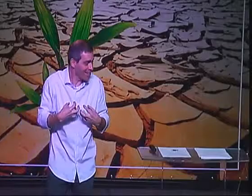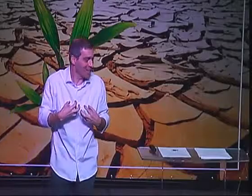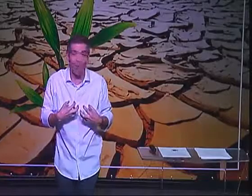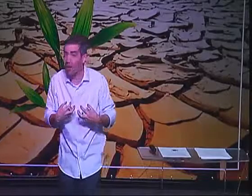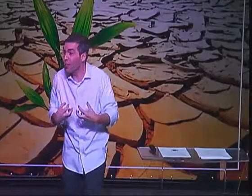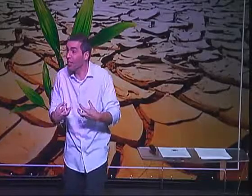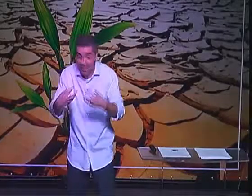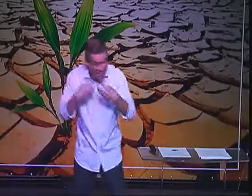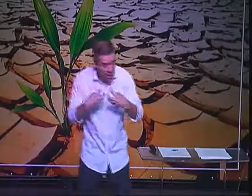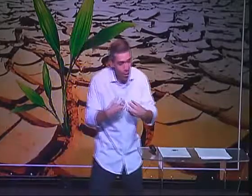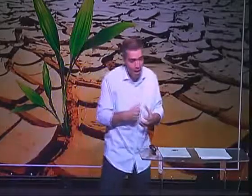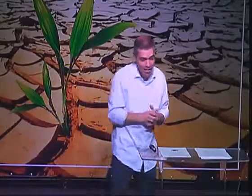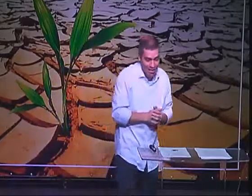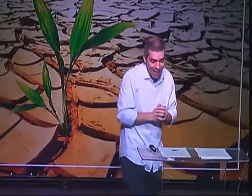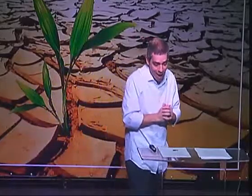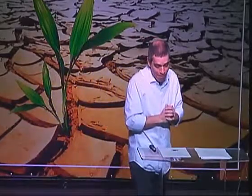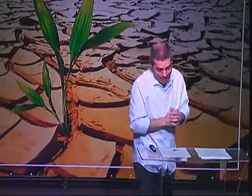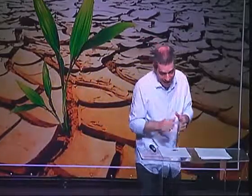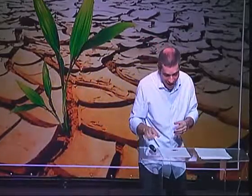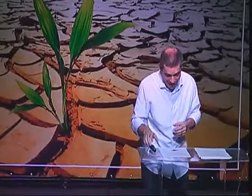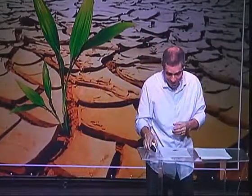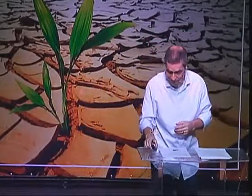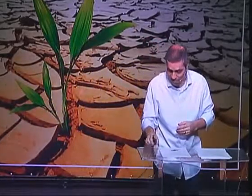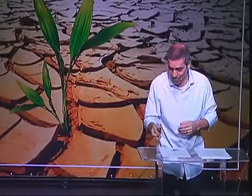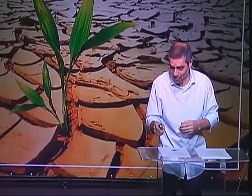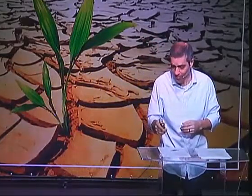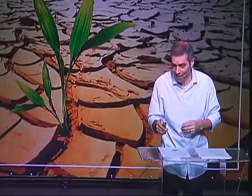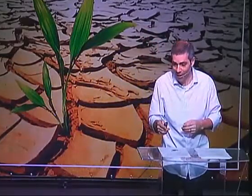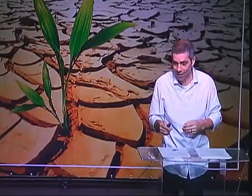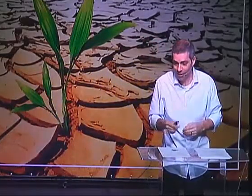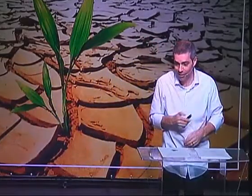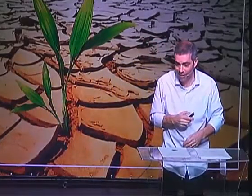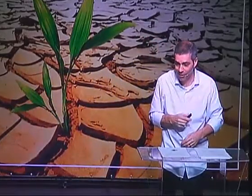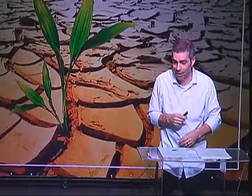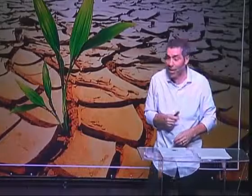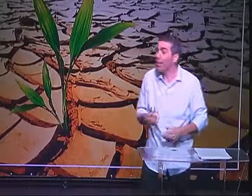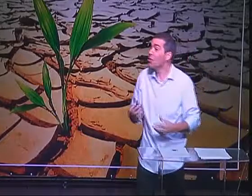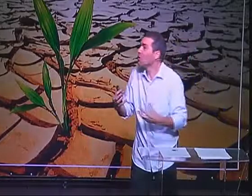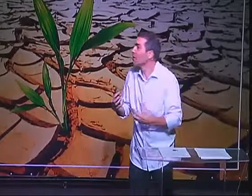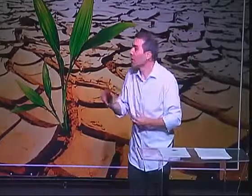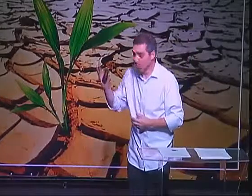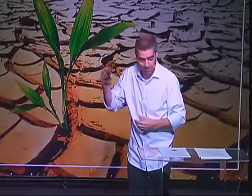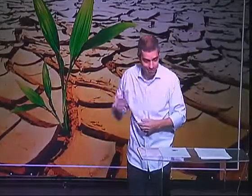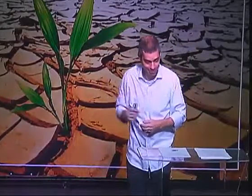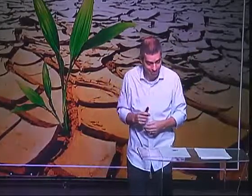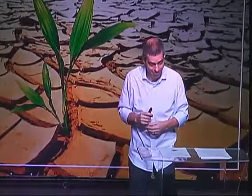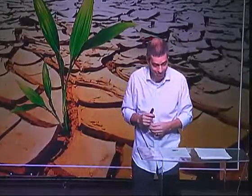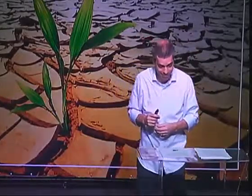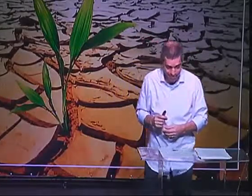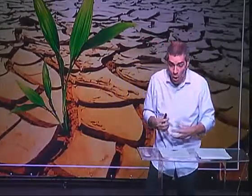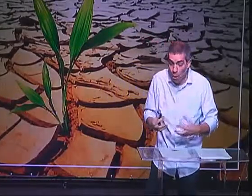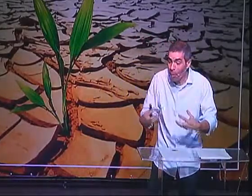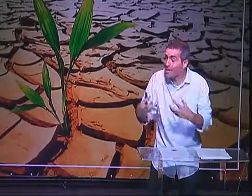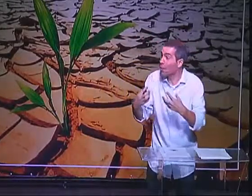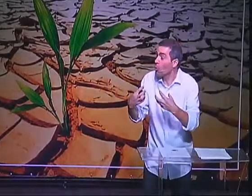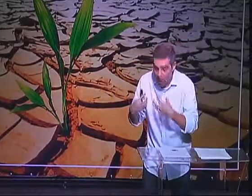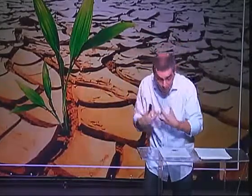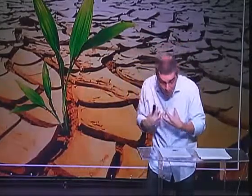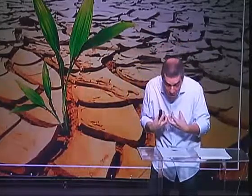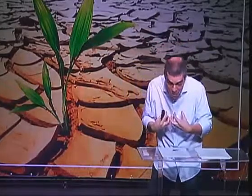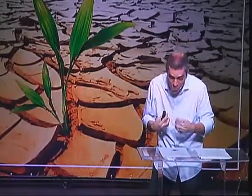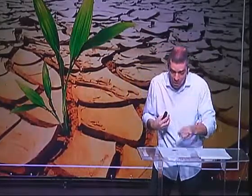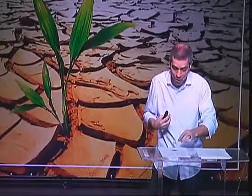em relação à minha vida e começa a me atacar isso então começa a